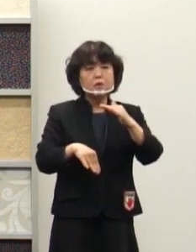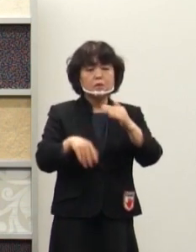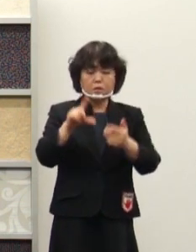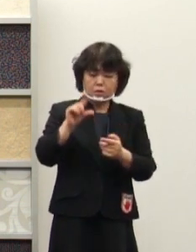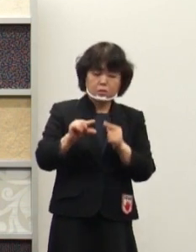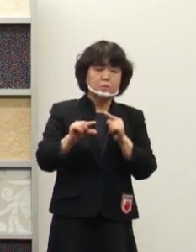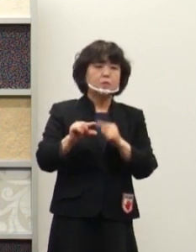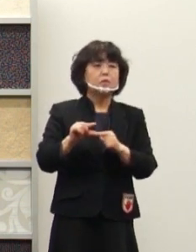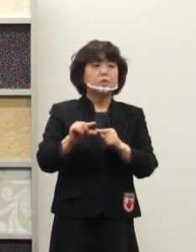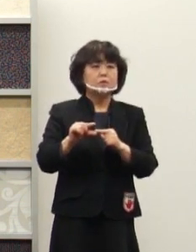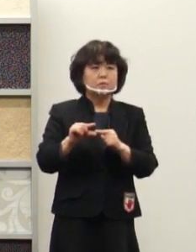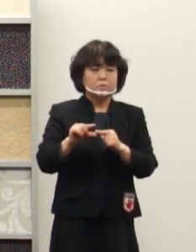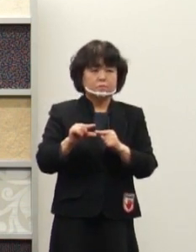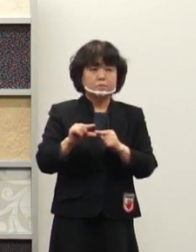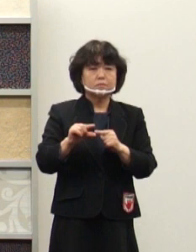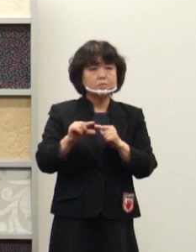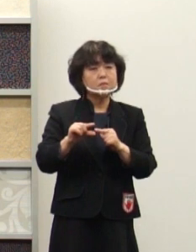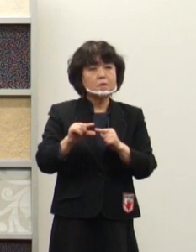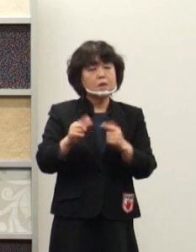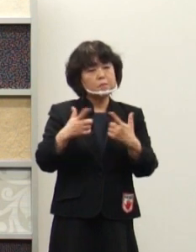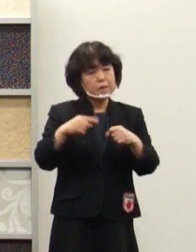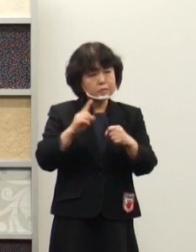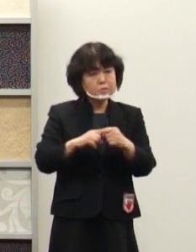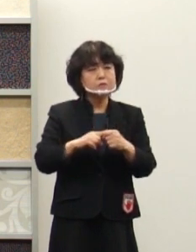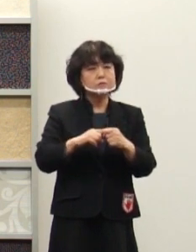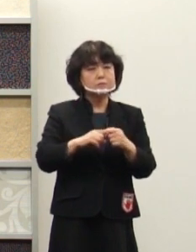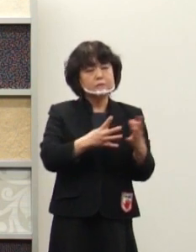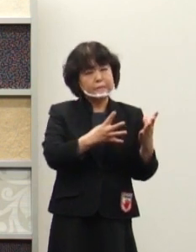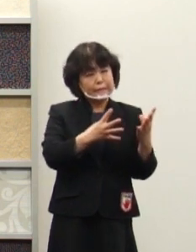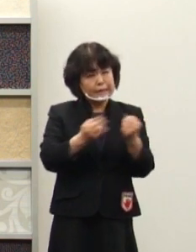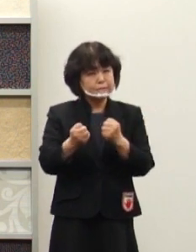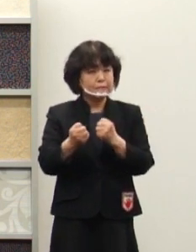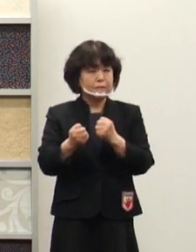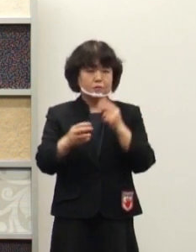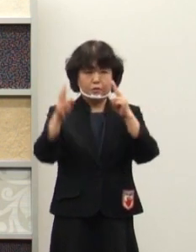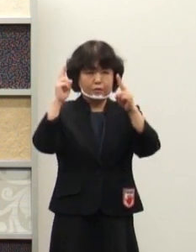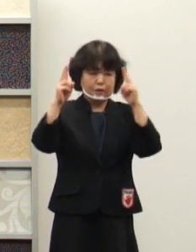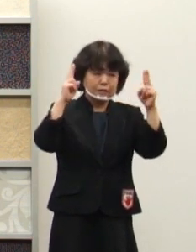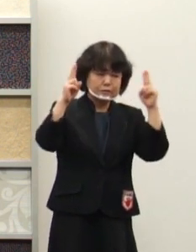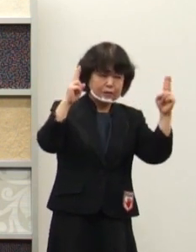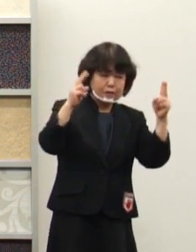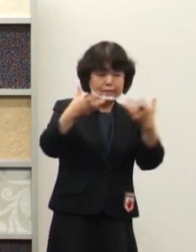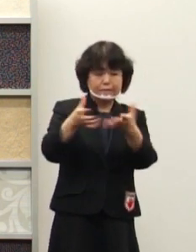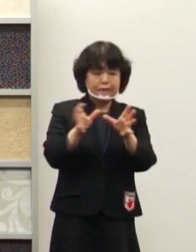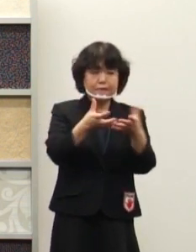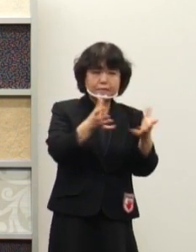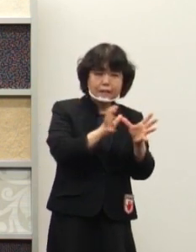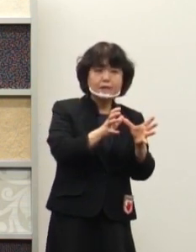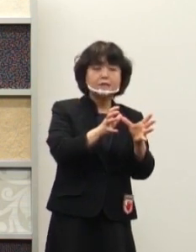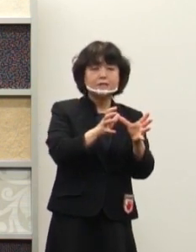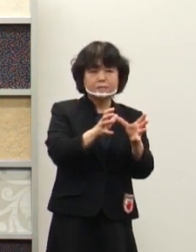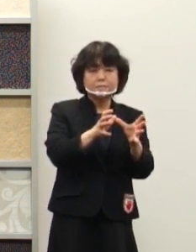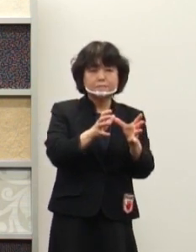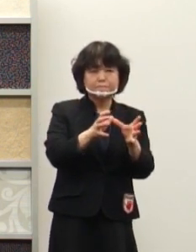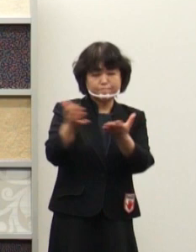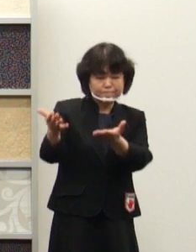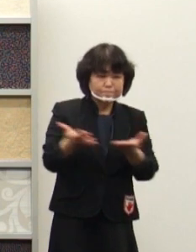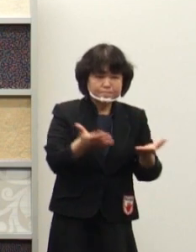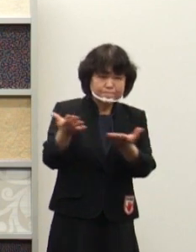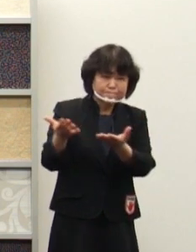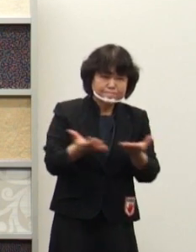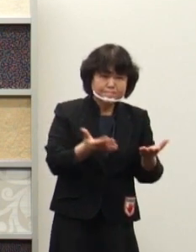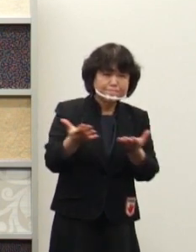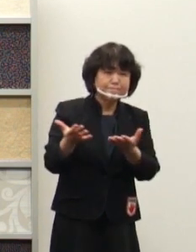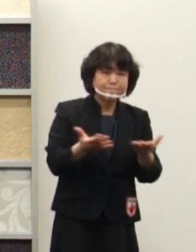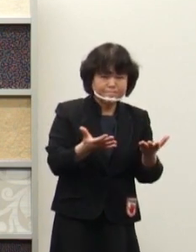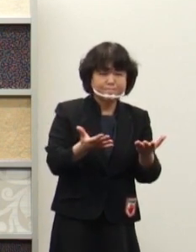況、となっております。例年多く東京圏からですね、その出陣団体、企業さんをお迎えして、